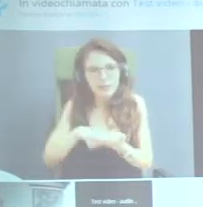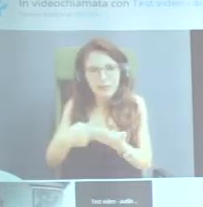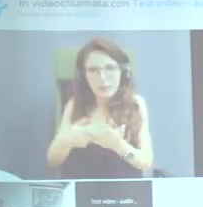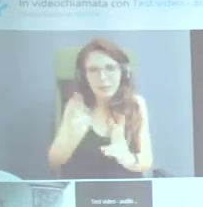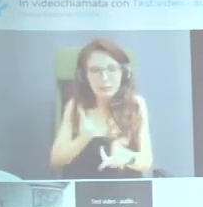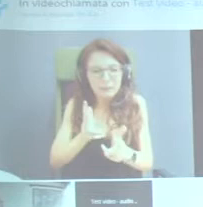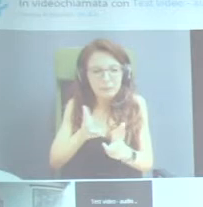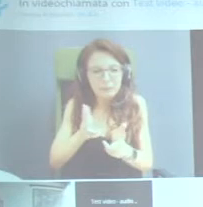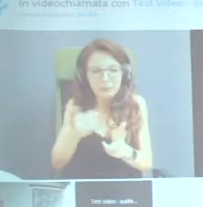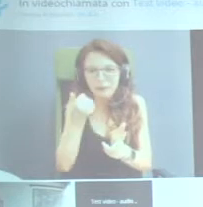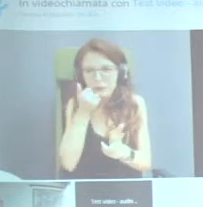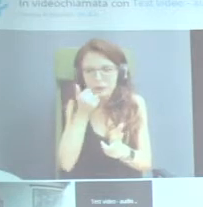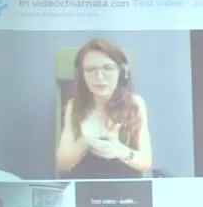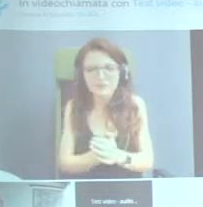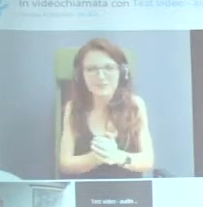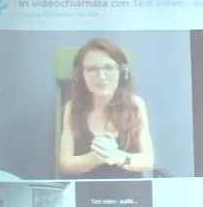dispiace.